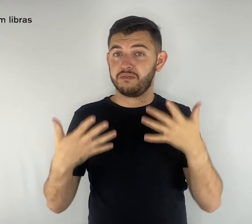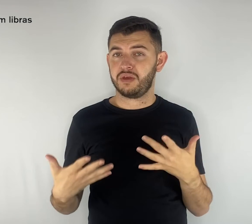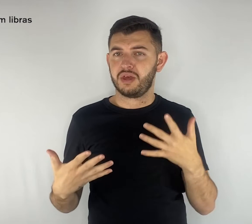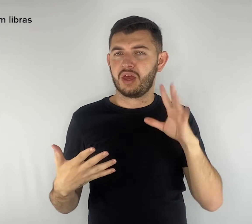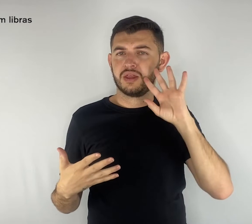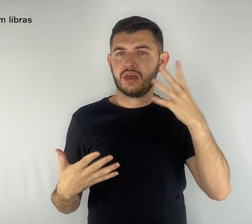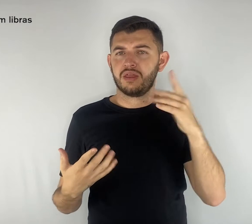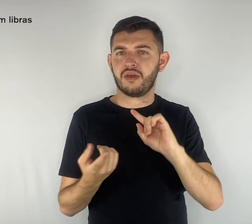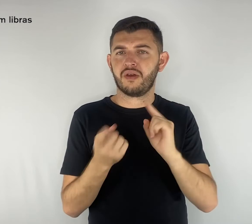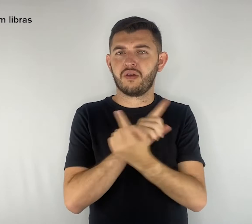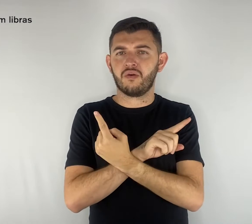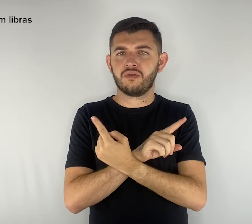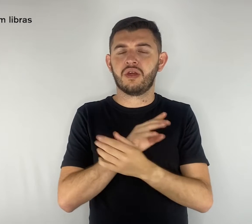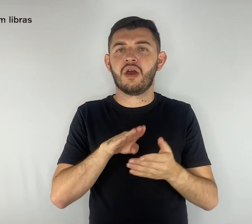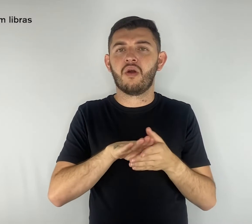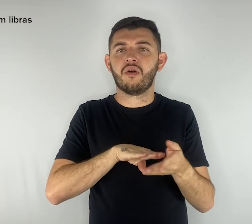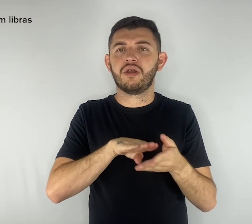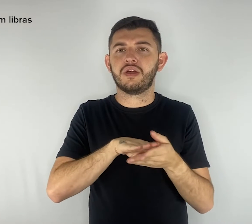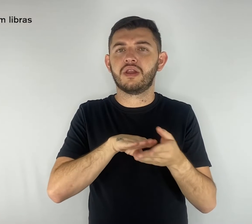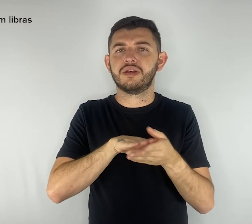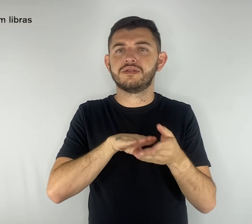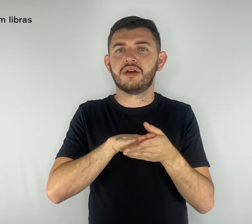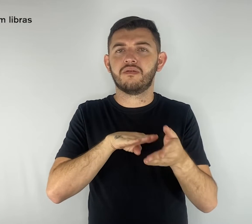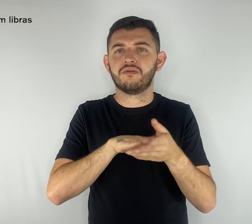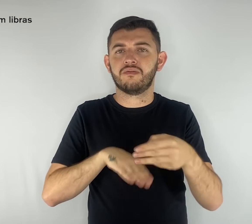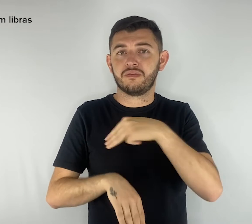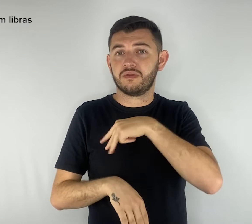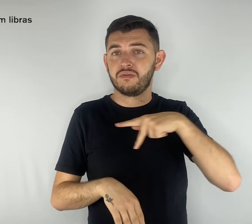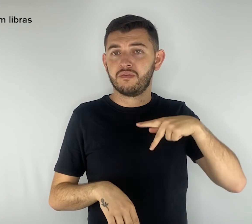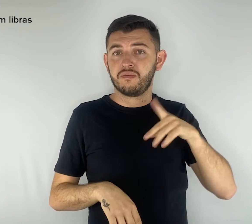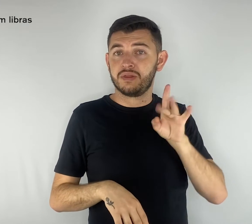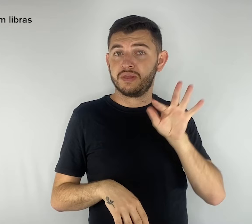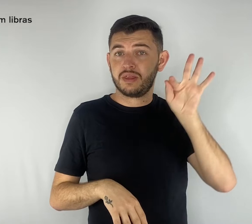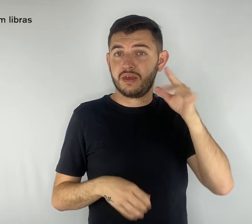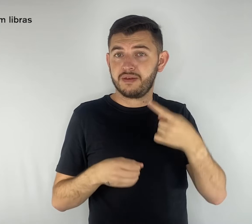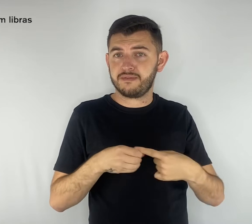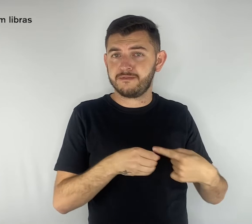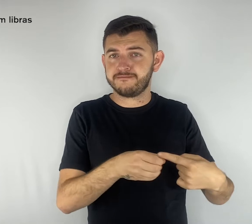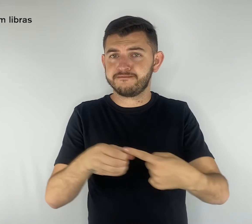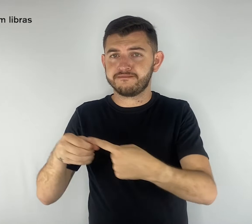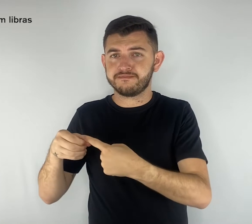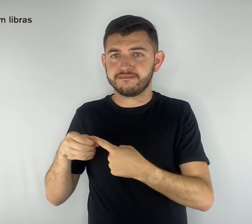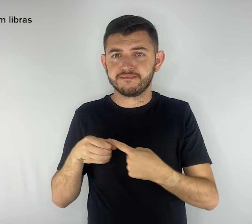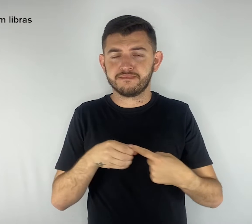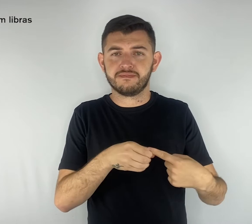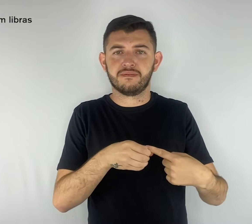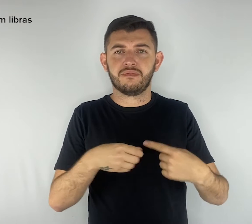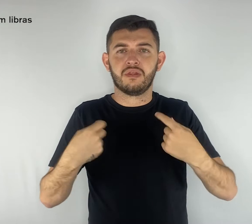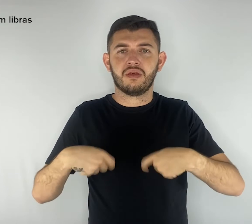a recomendação do Ministério Público do Distrito Federal e Territórios sobre a necessidade de